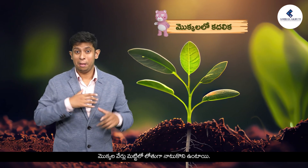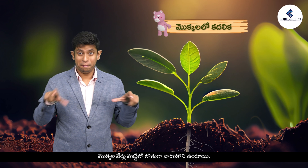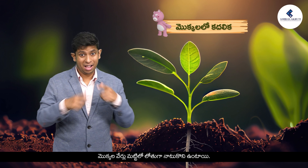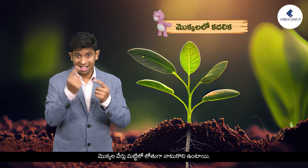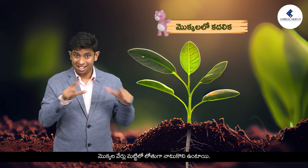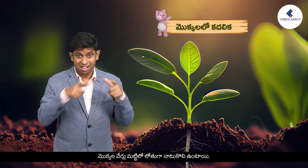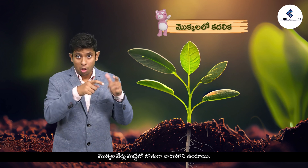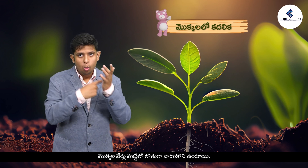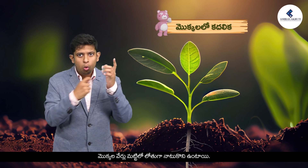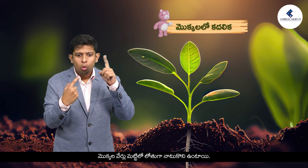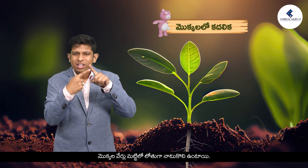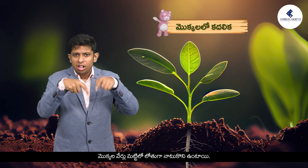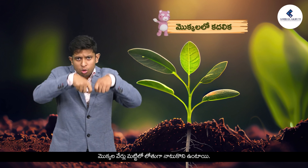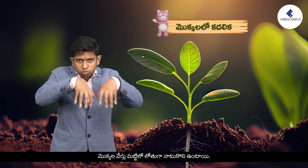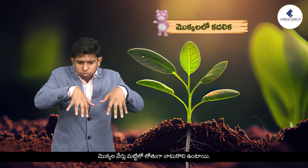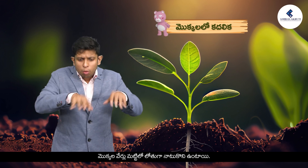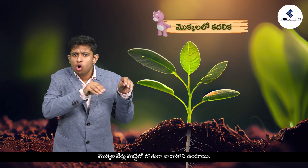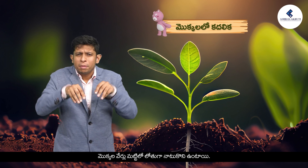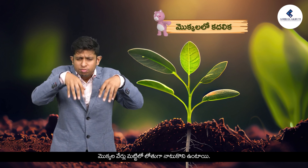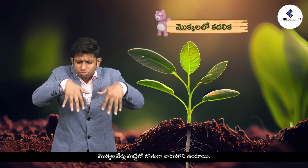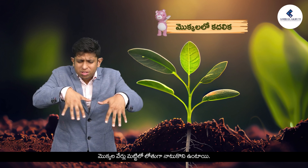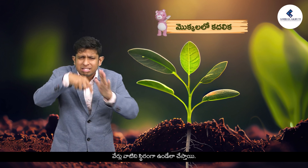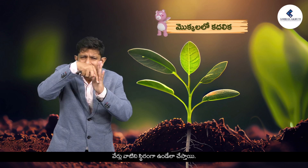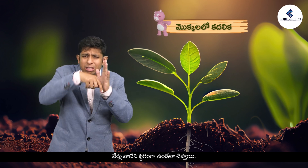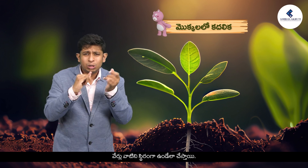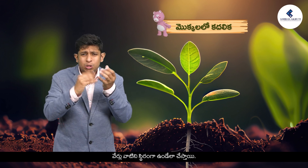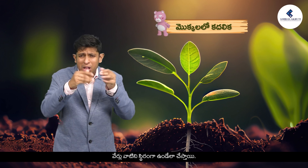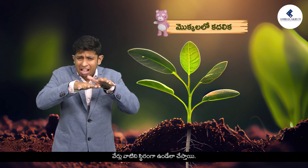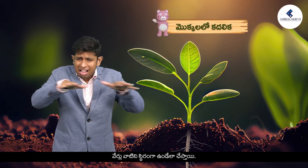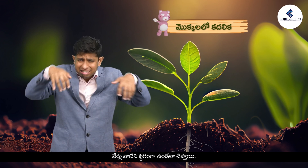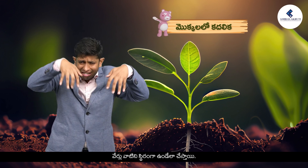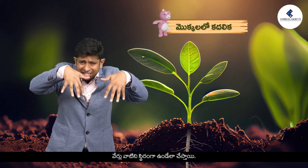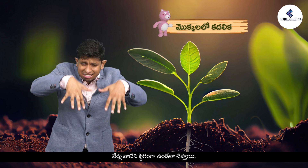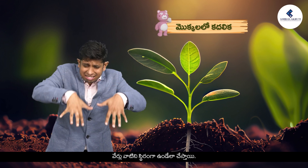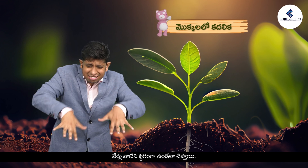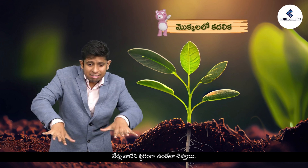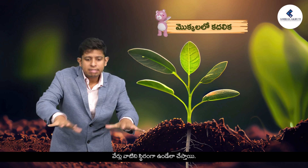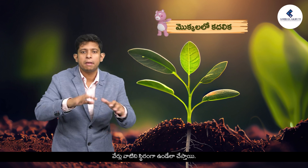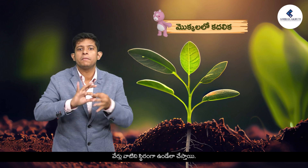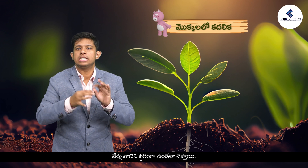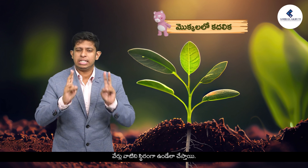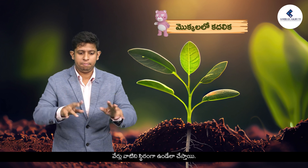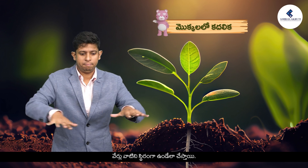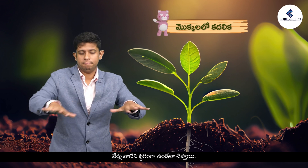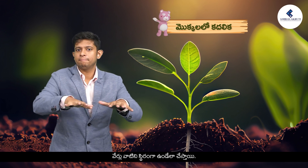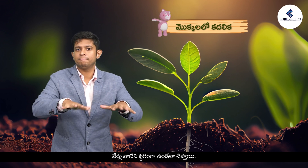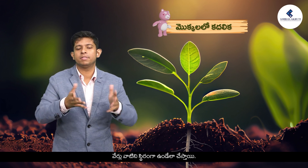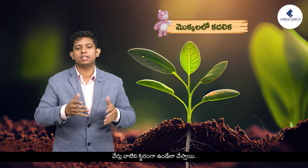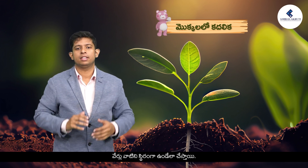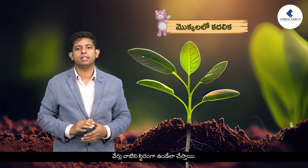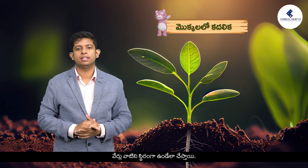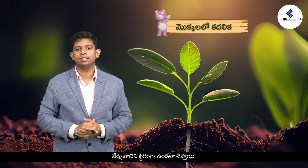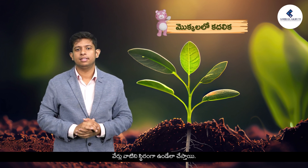మొక్కల వేర్లు మట్టిలో లోతుగా నాటుకుని ఉంటాయి. వేర్లు వాటిని స్థిరంగా ఉండేలా చేస్తాయి.